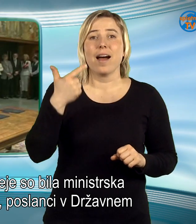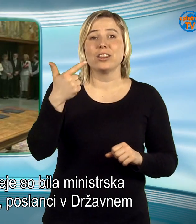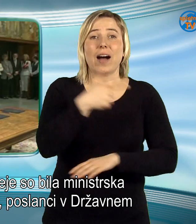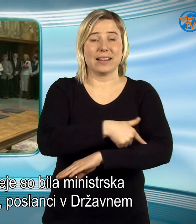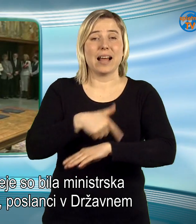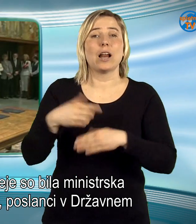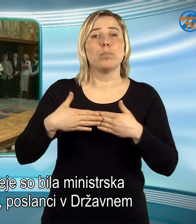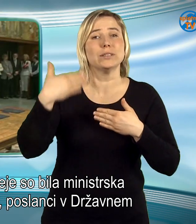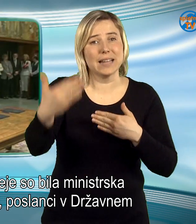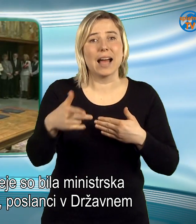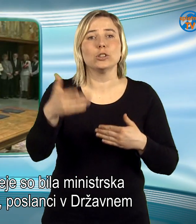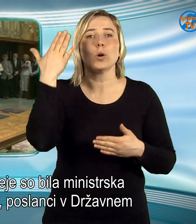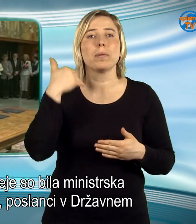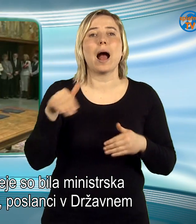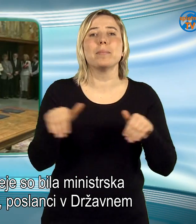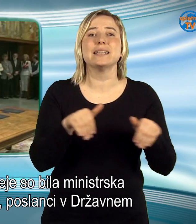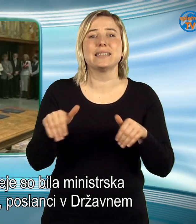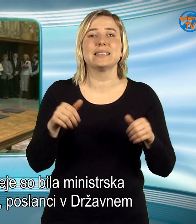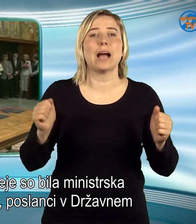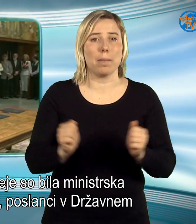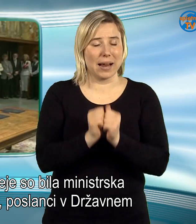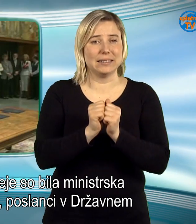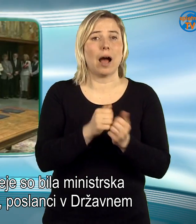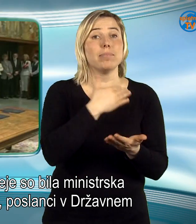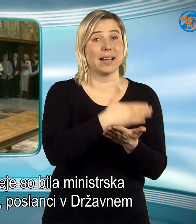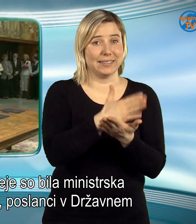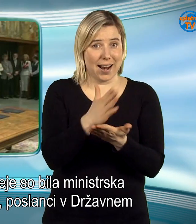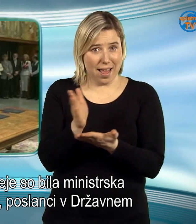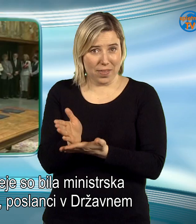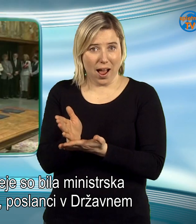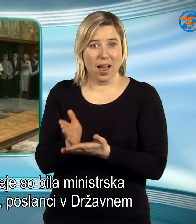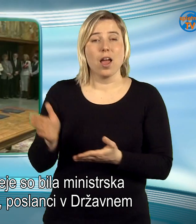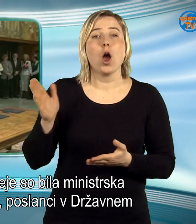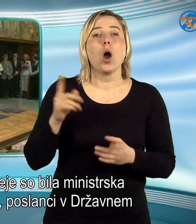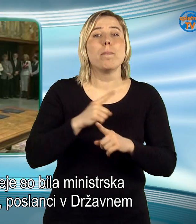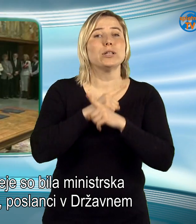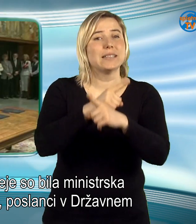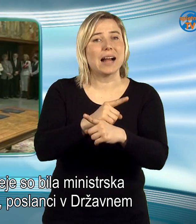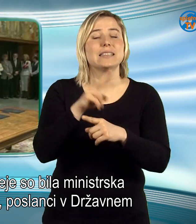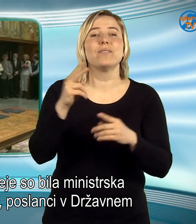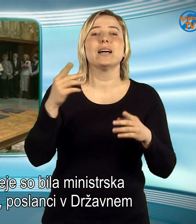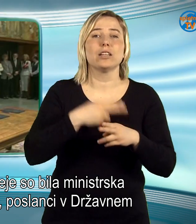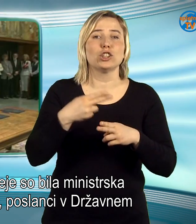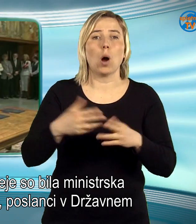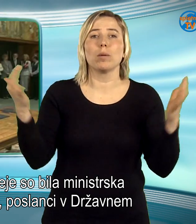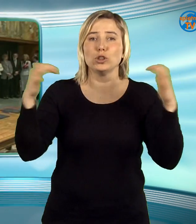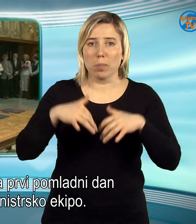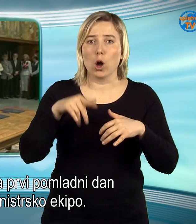2 tedna pozneje so bila ministrska mesta razdeljena, poslanci v državnem zboru pa so na prvi pomladni